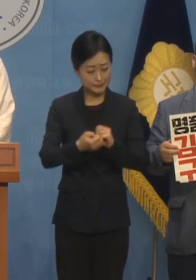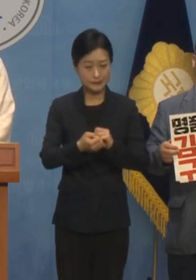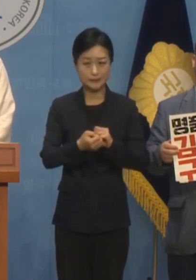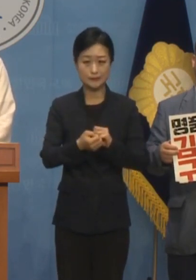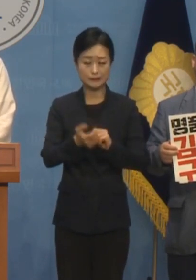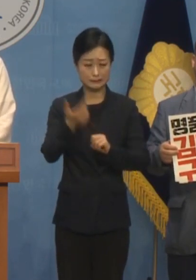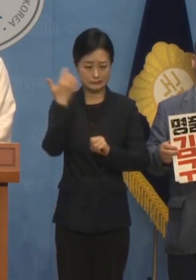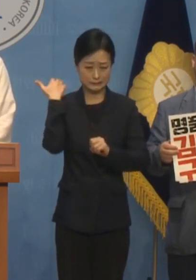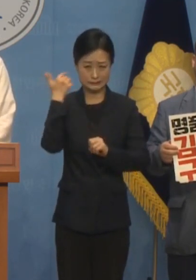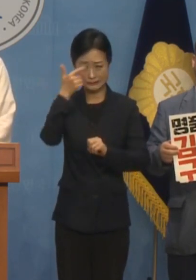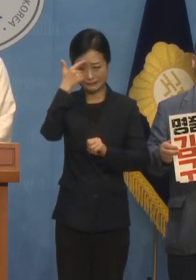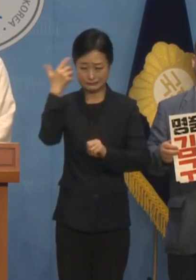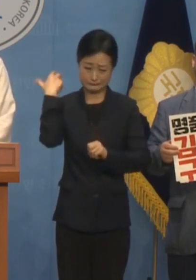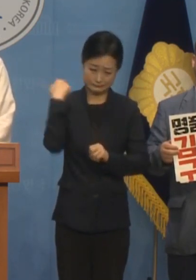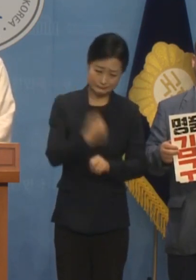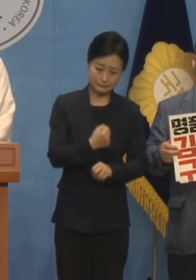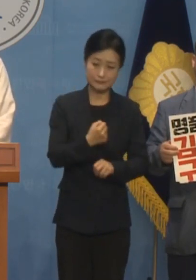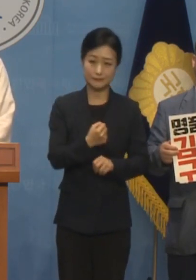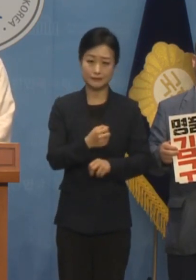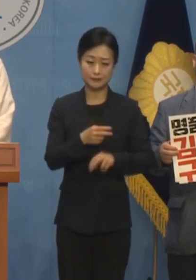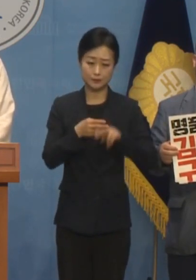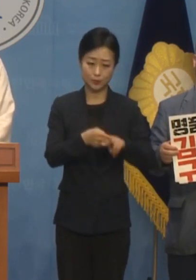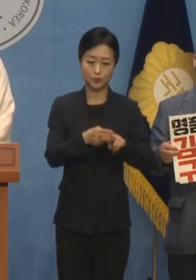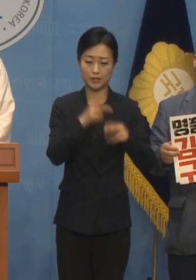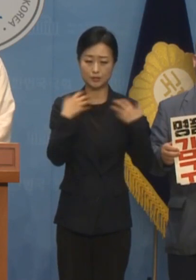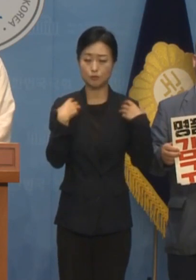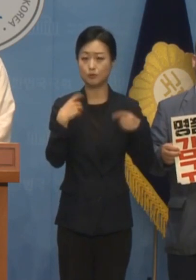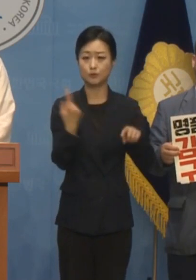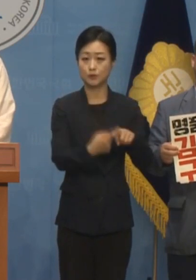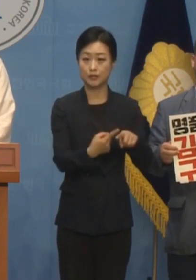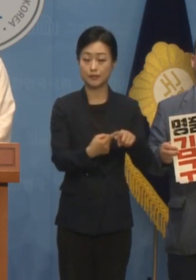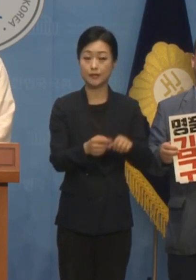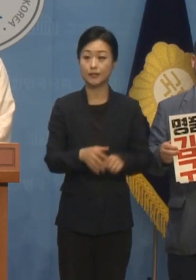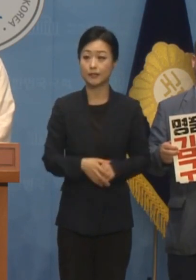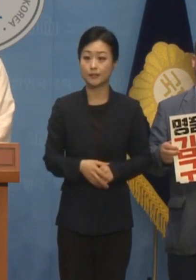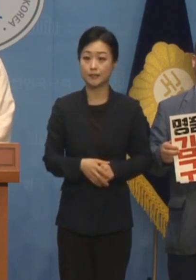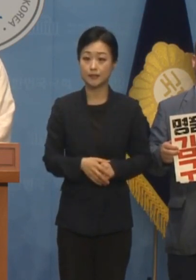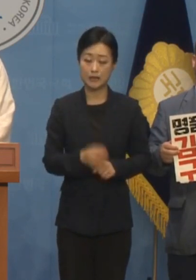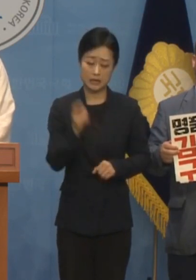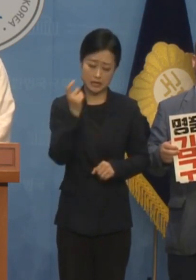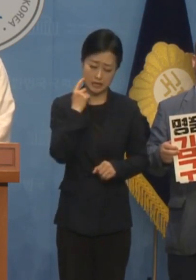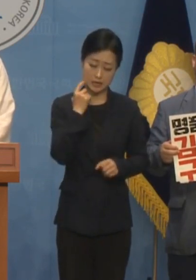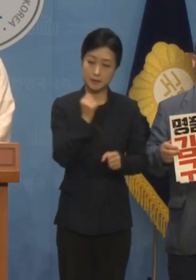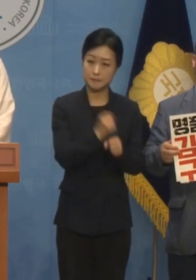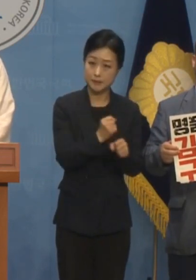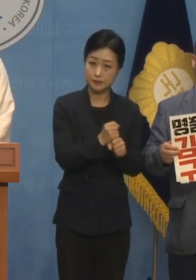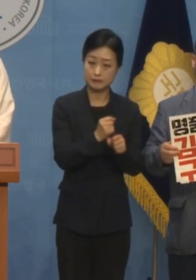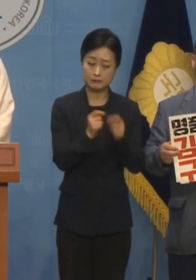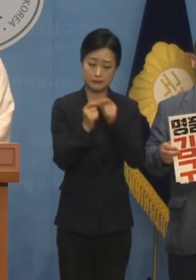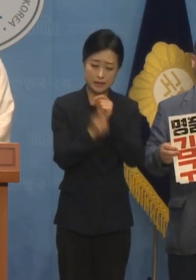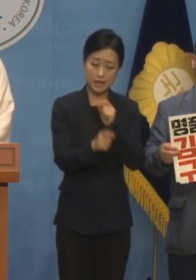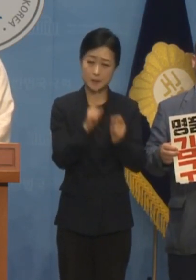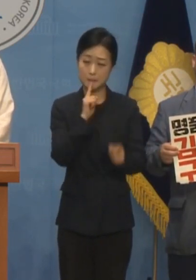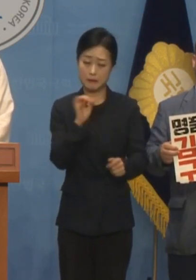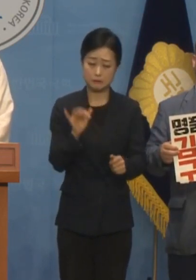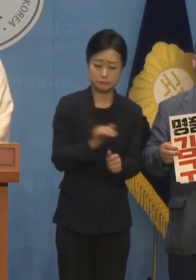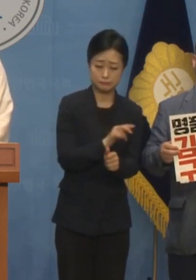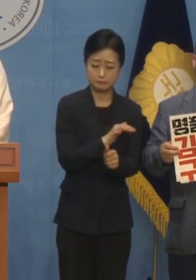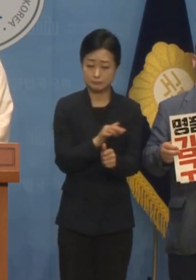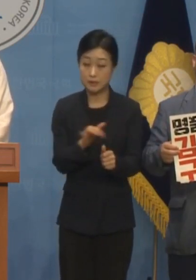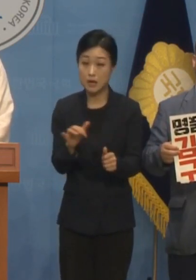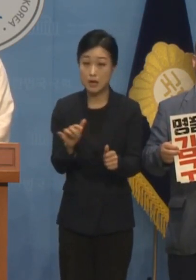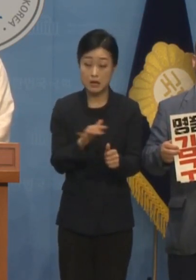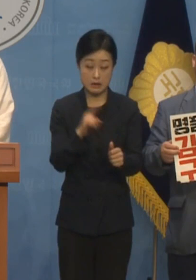전근대적 폐륜 독재 정권입니다. 조직과 날조로 숨쉬기를 하고 사기로 거짓으로 그리고